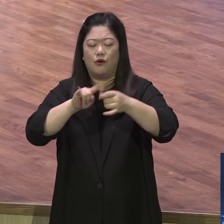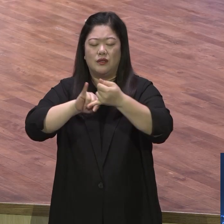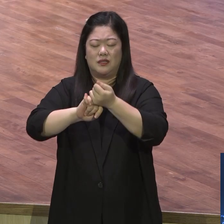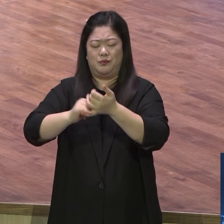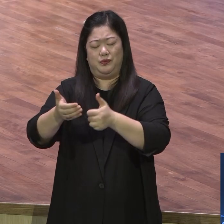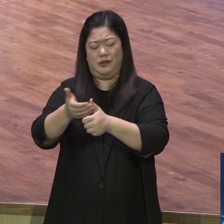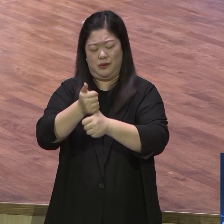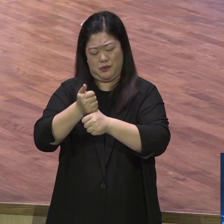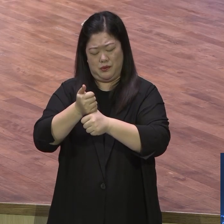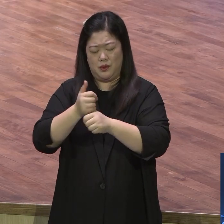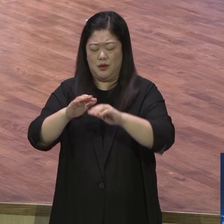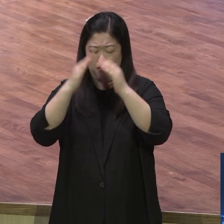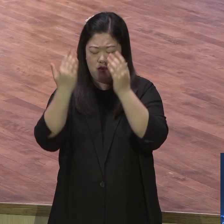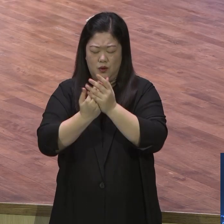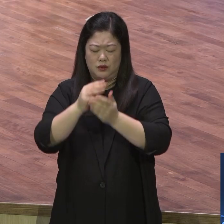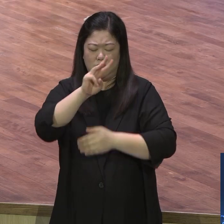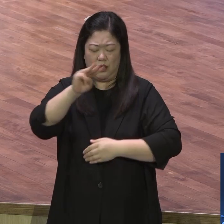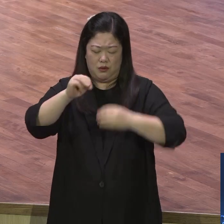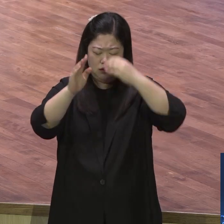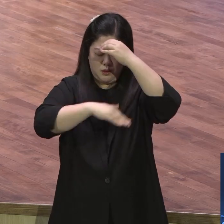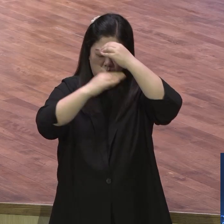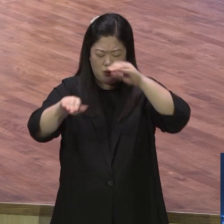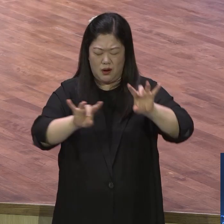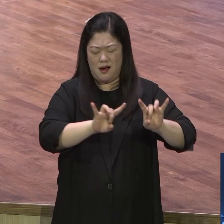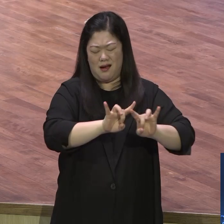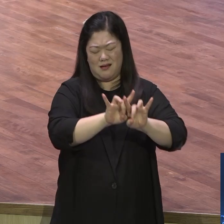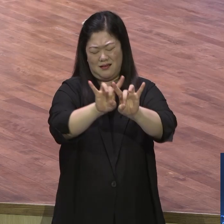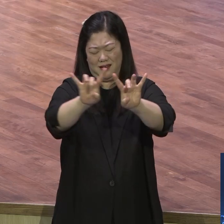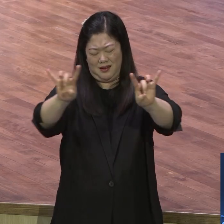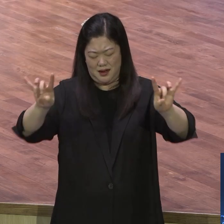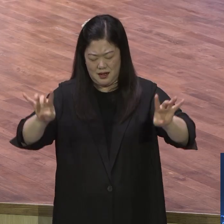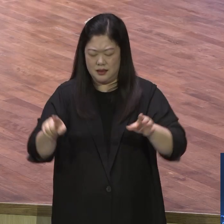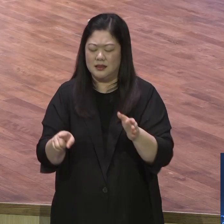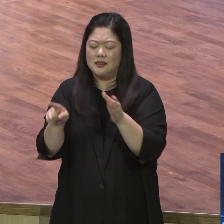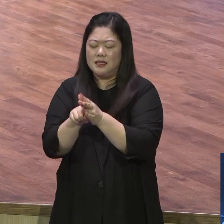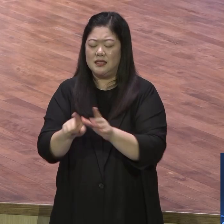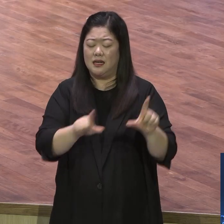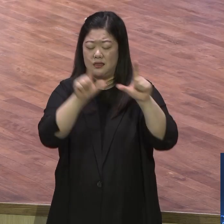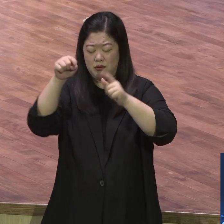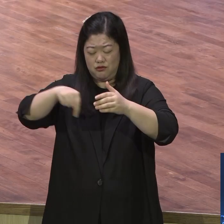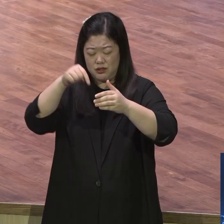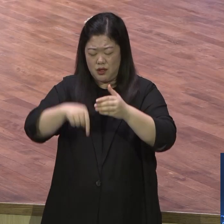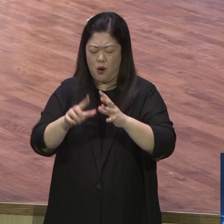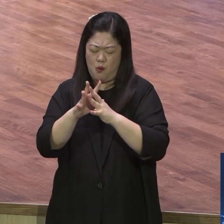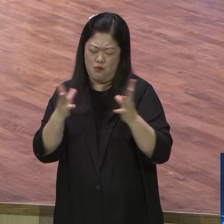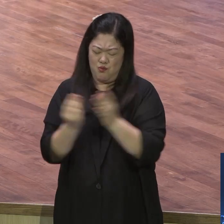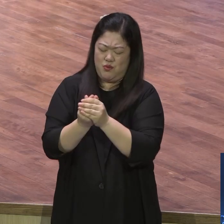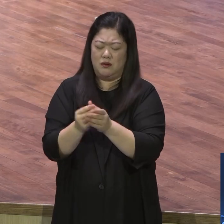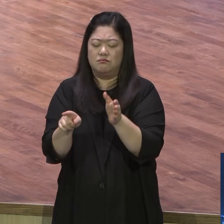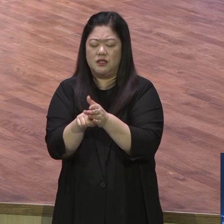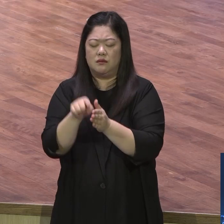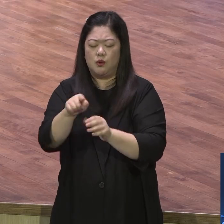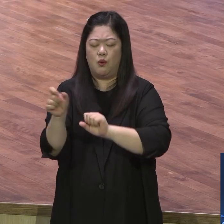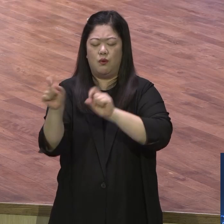영계의 모든 가족들 정말 신앙생활에 다시 한번 절대 믿음이 회복되게 하야 주옵소서